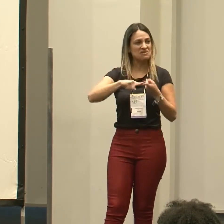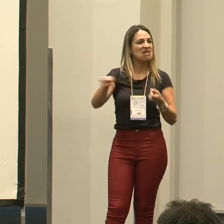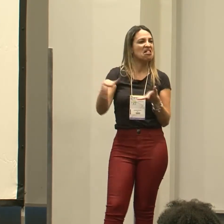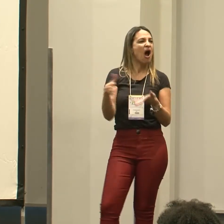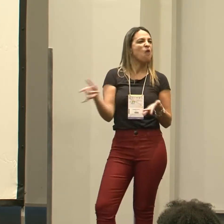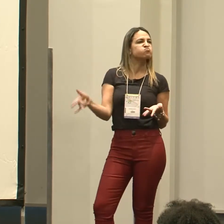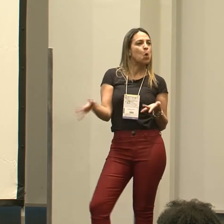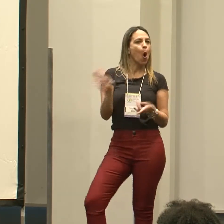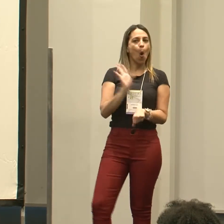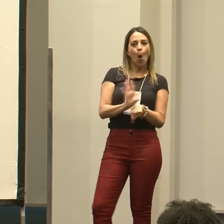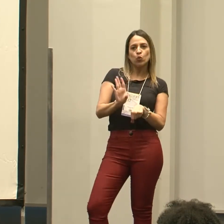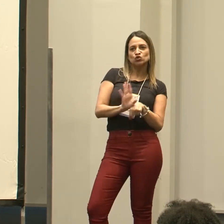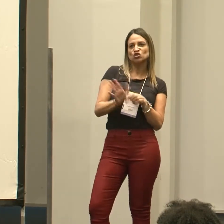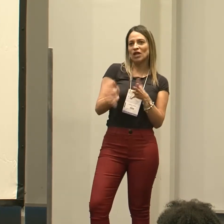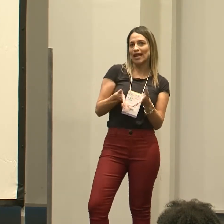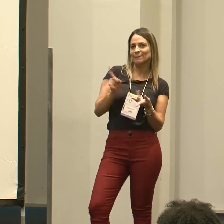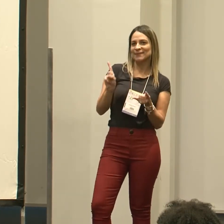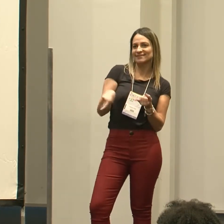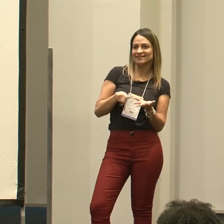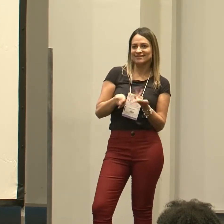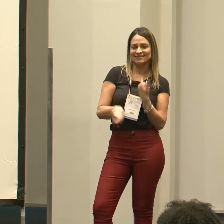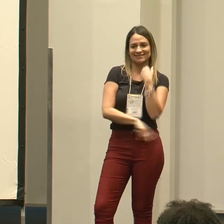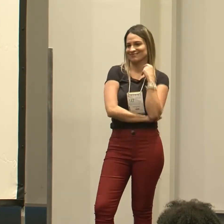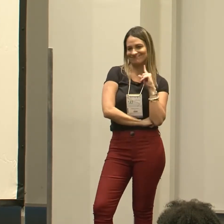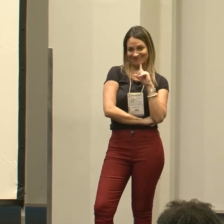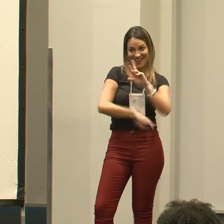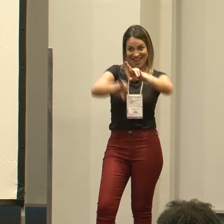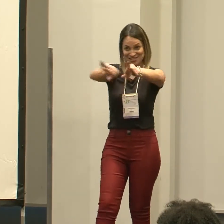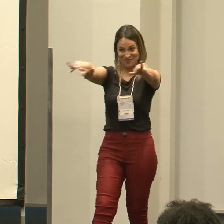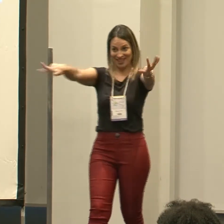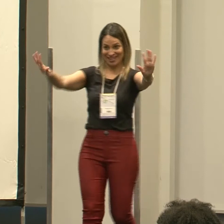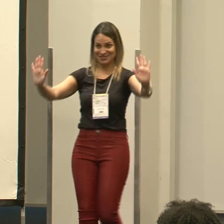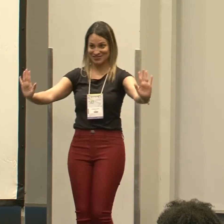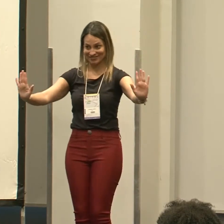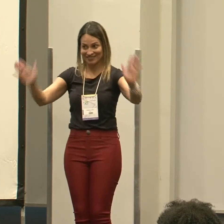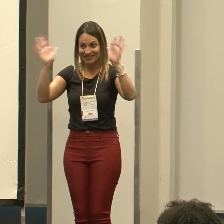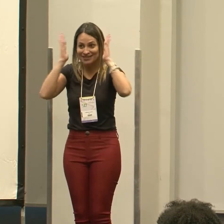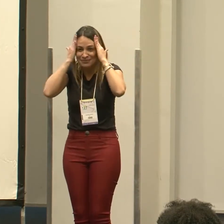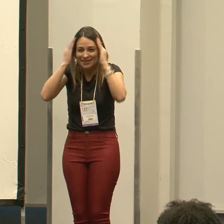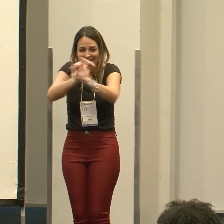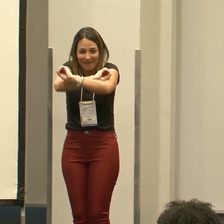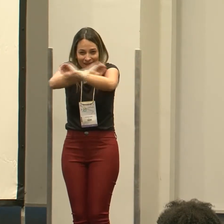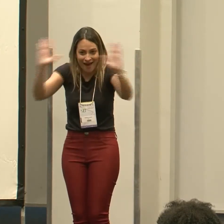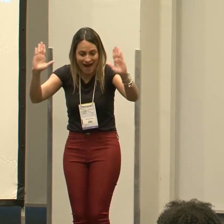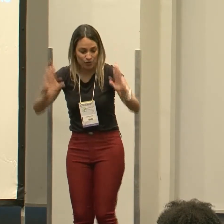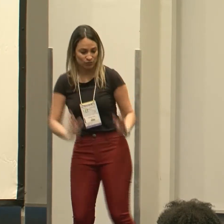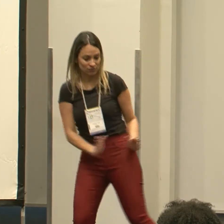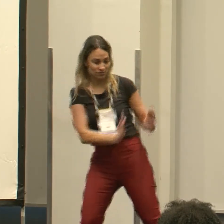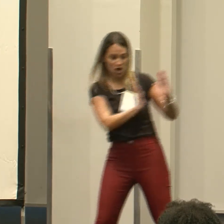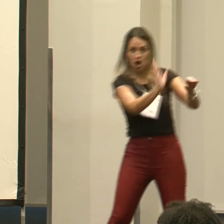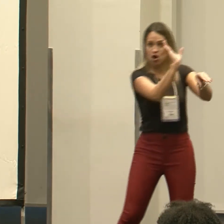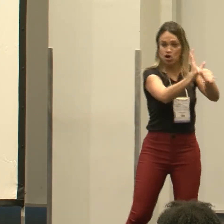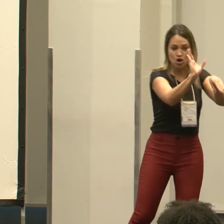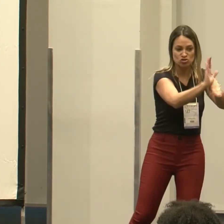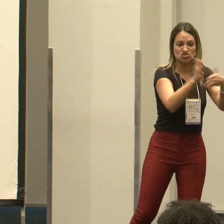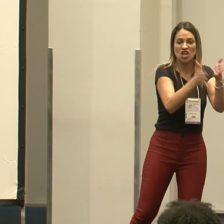É rica, sim. Não vai falar, vou fazer um cursinho de Libras que eu vou aprender. Não, é diferente. Só para vocês entenderem com